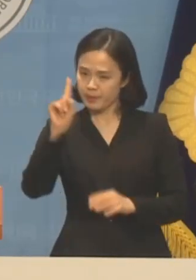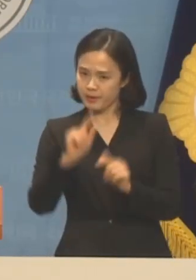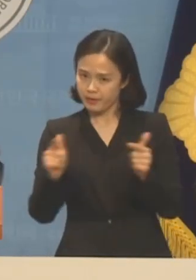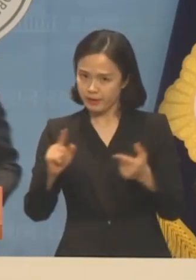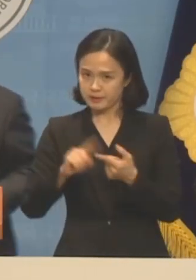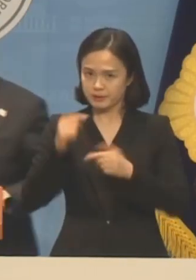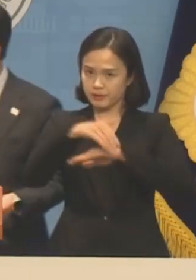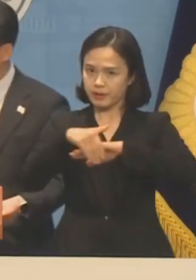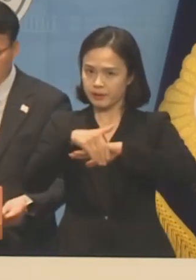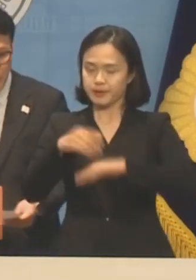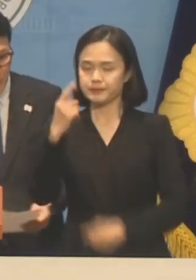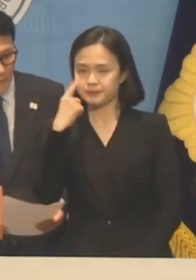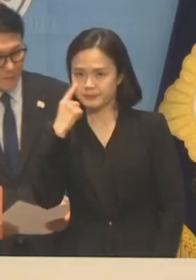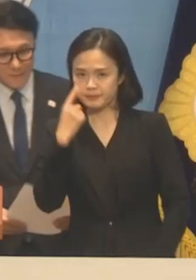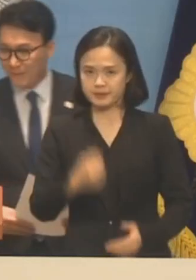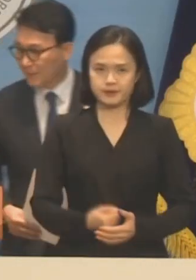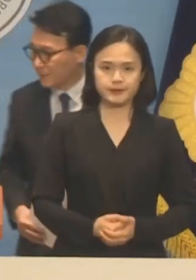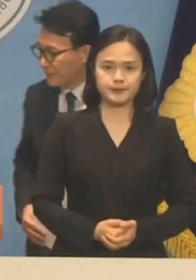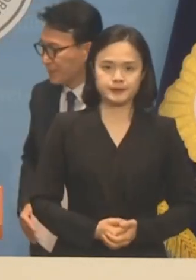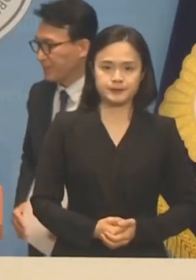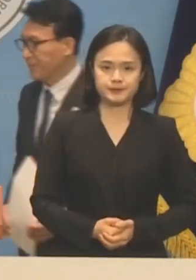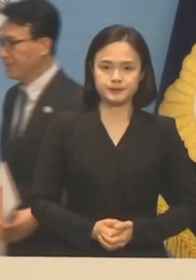이상입니다.